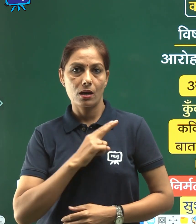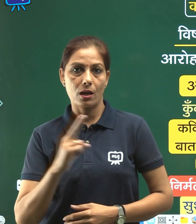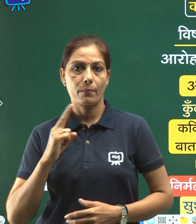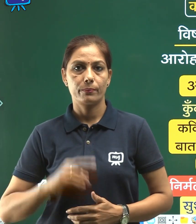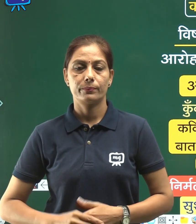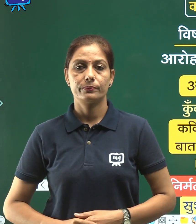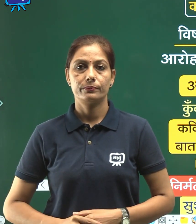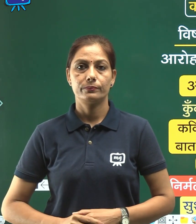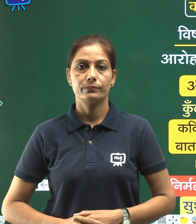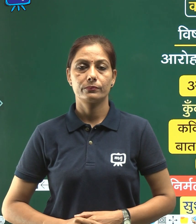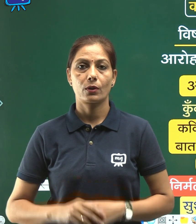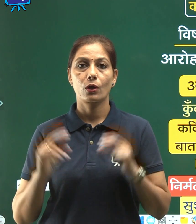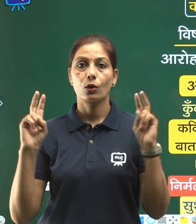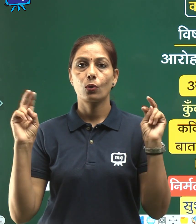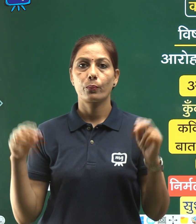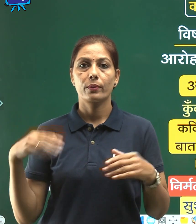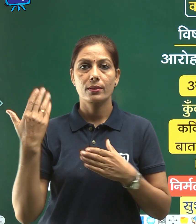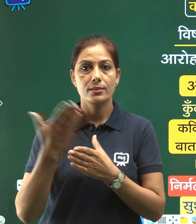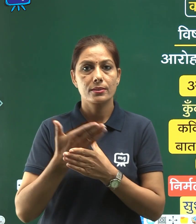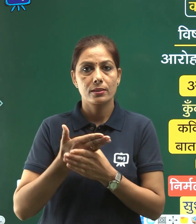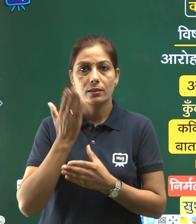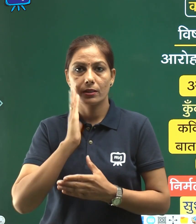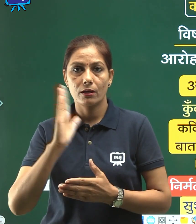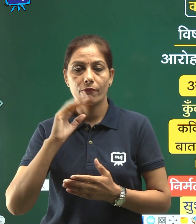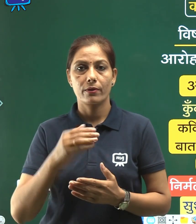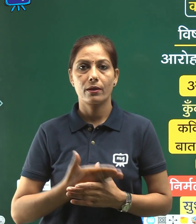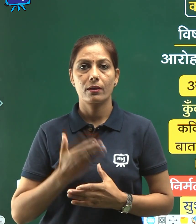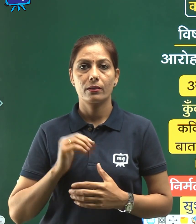नारायण। अध्याय में संकलित कविताएं हैं